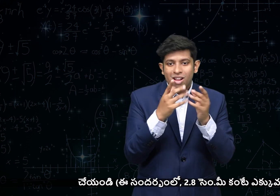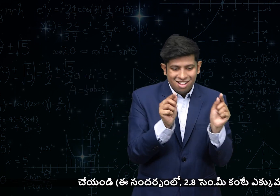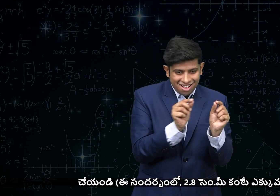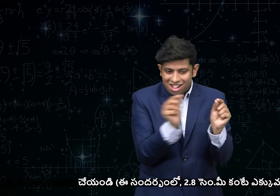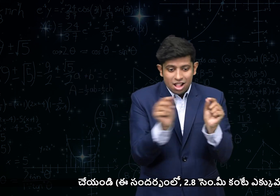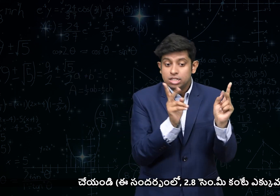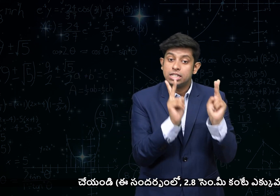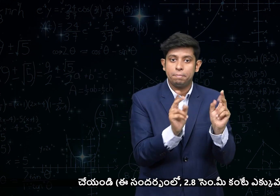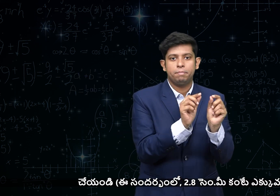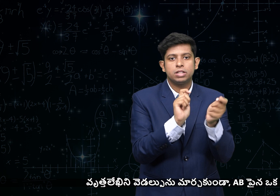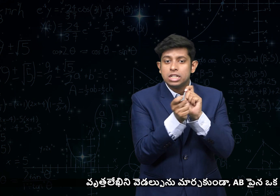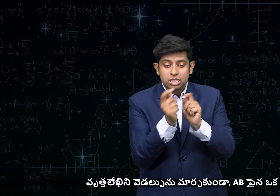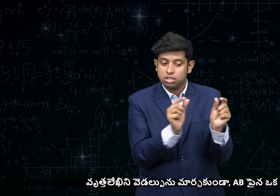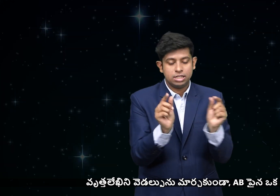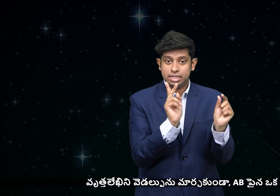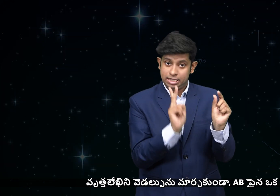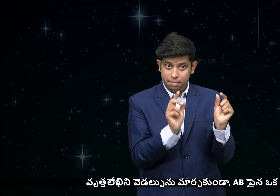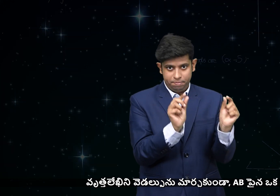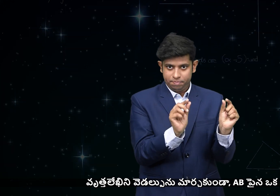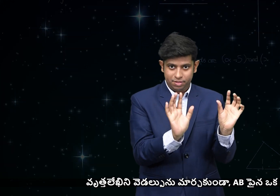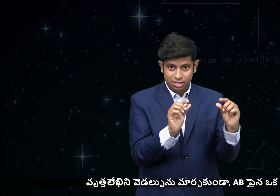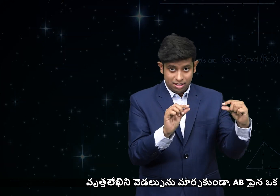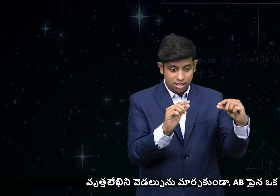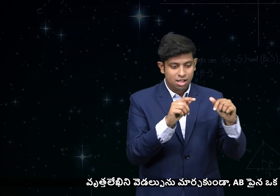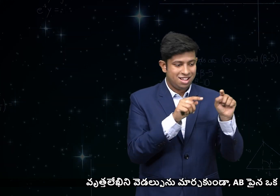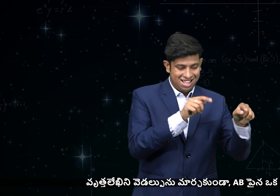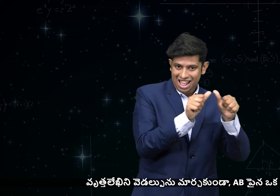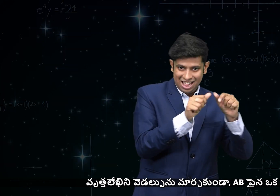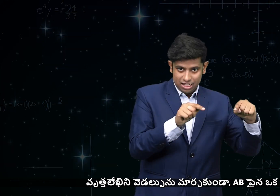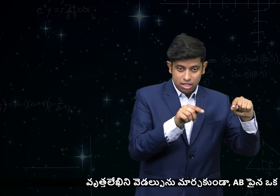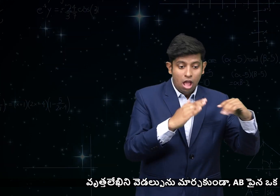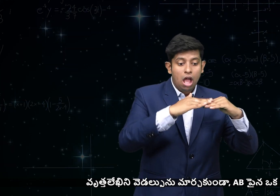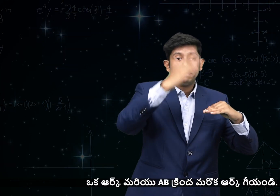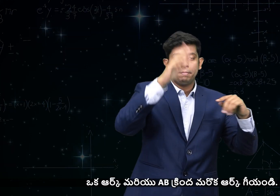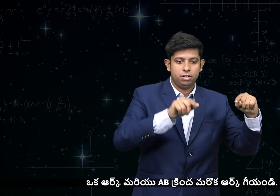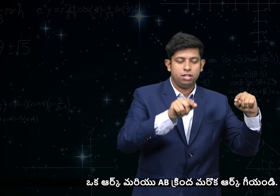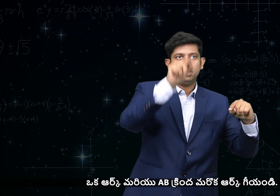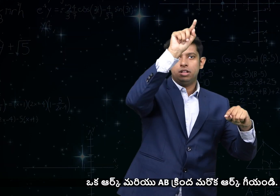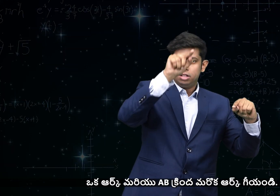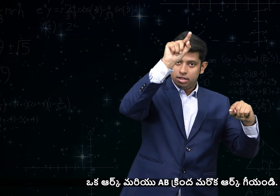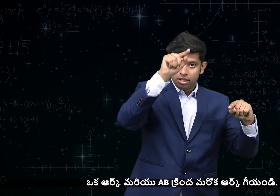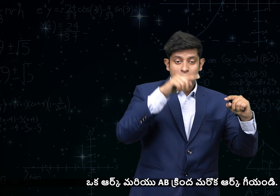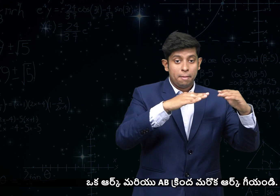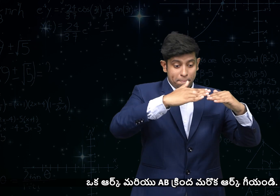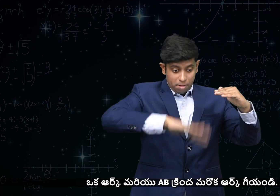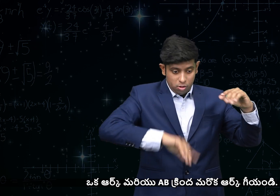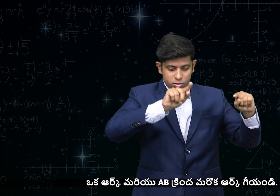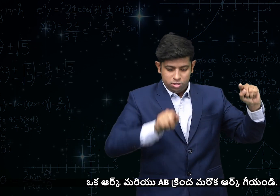సెంటీమీటర్ల కంటే ఎక్కువ. వృత్త లేఖినిని వెడల్పును మార్చకుండా ఏబి పైన ఒక ఆర్క్ మరియు ఏబి క్రింద మరొక